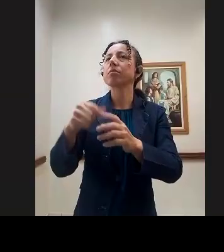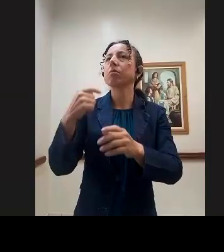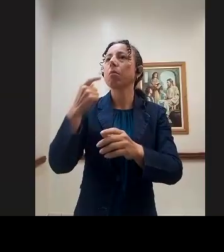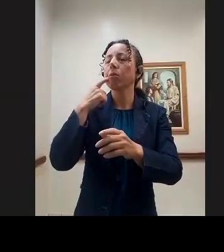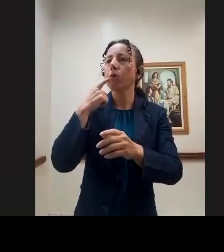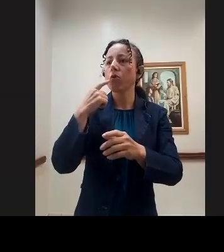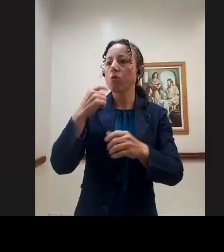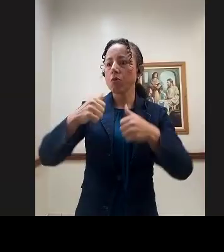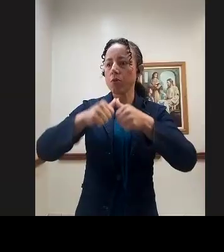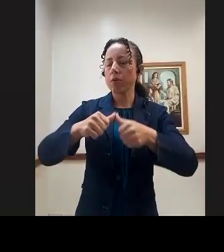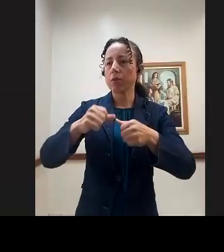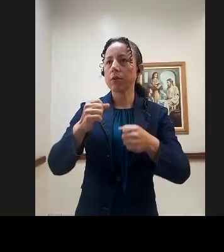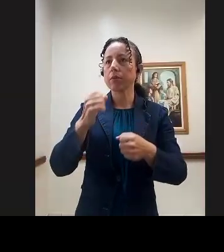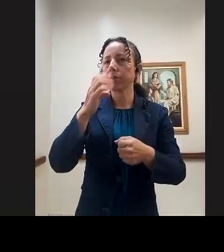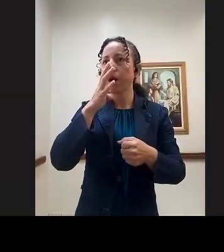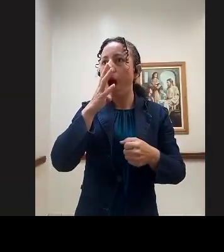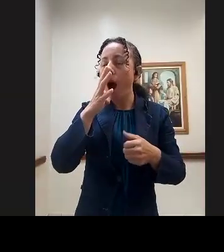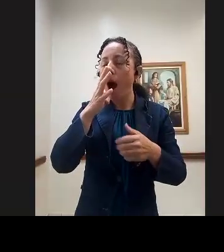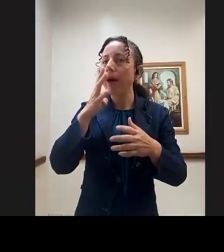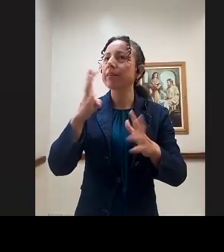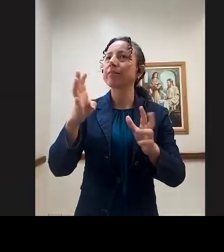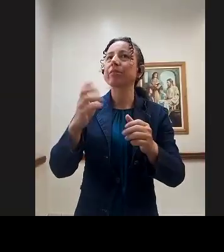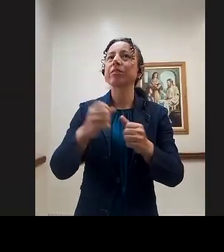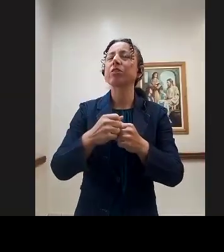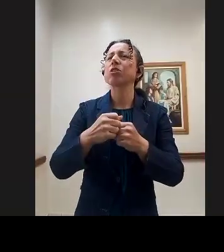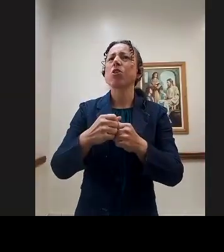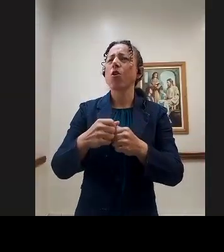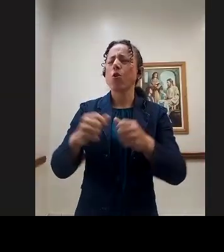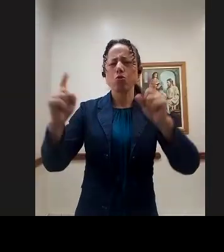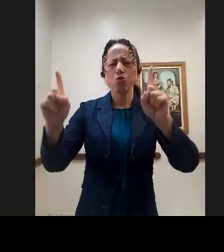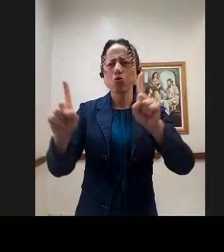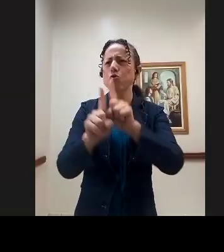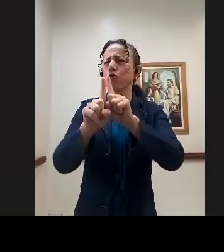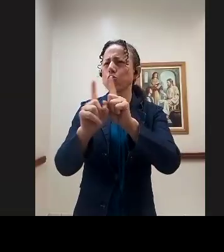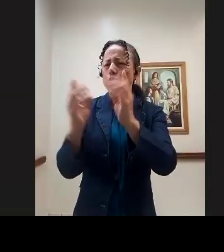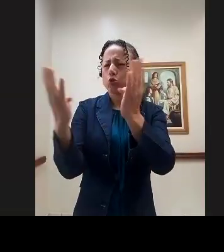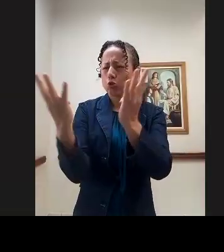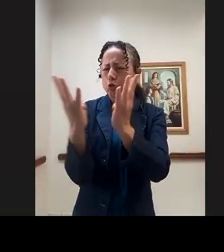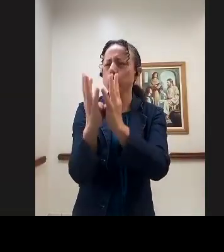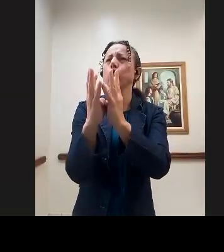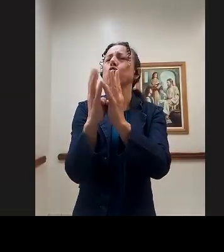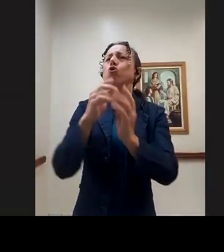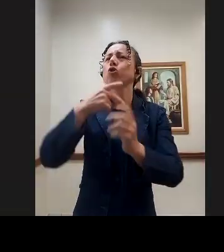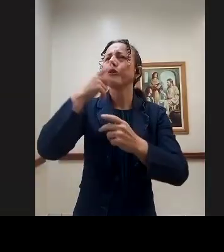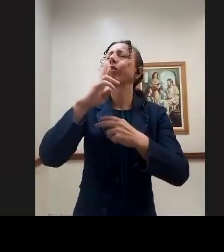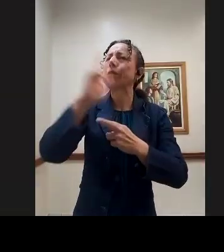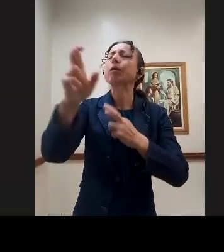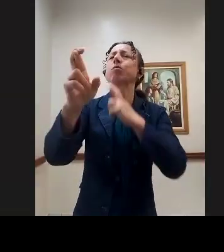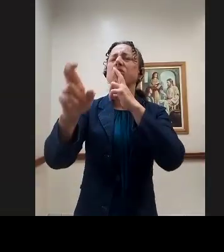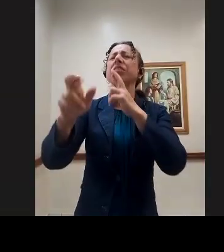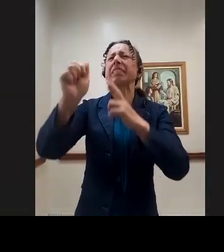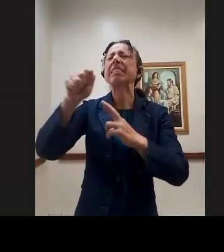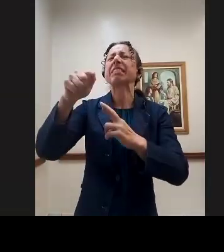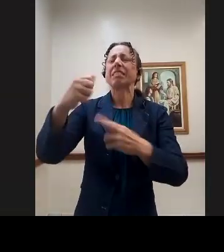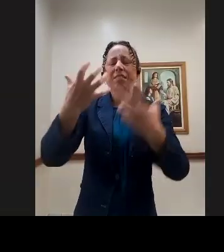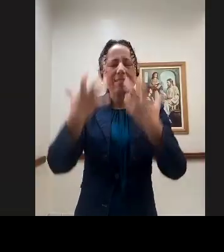com um uníssono sim, que eles queriam, né, fazer esse convênio, essa promessa com Deus. E eu fiquei muito feliz com eles. Fiquei muito feliz e me fez